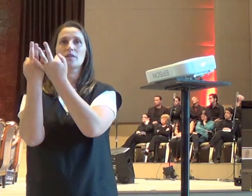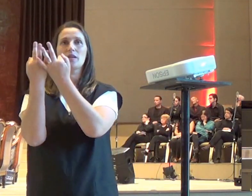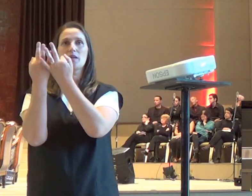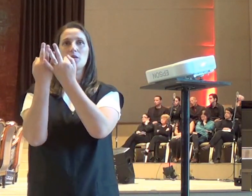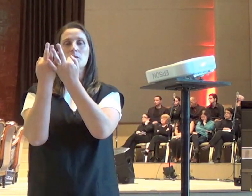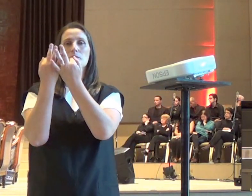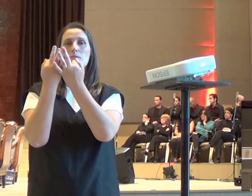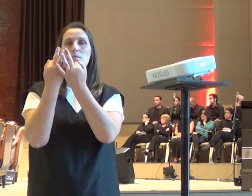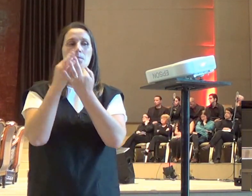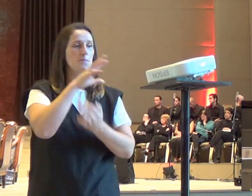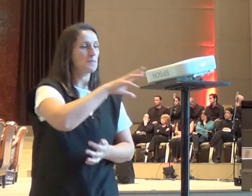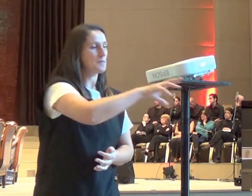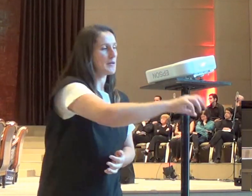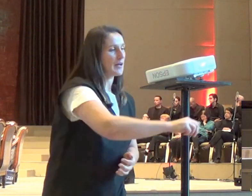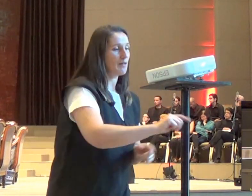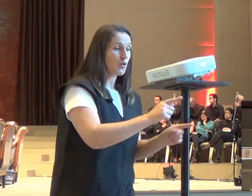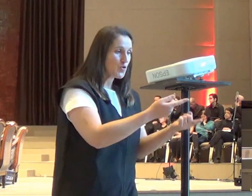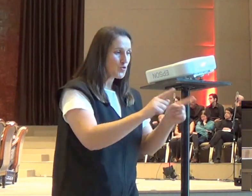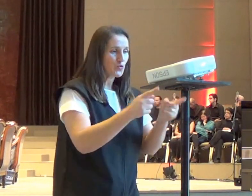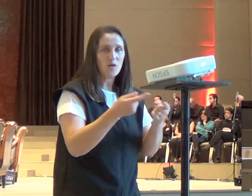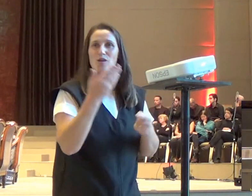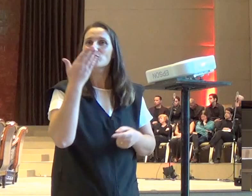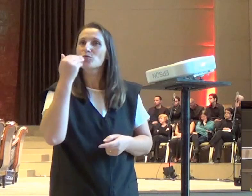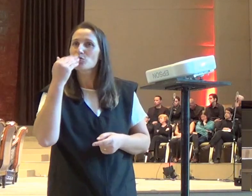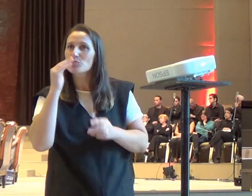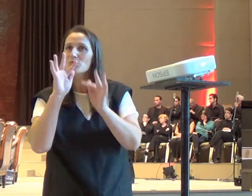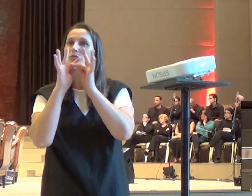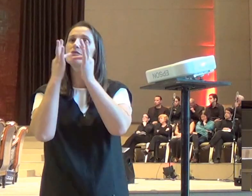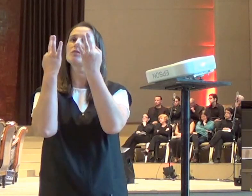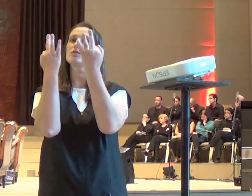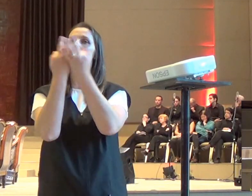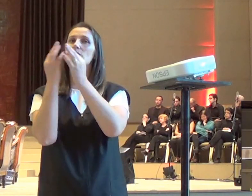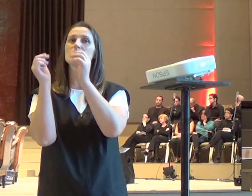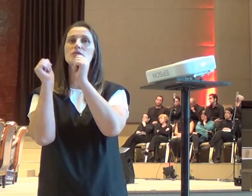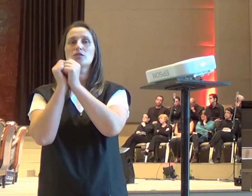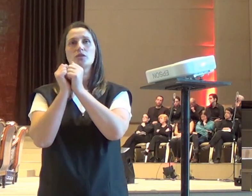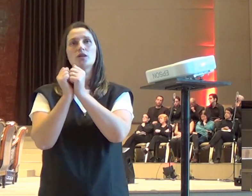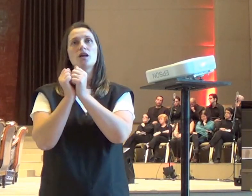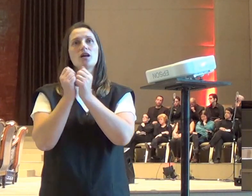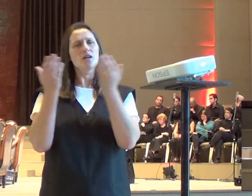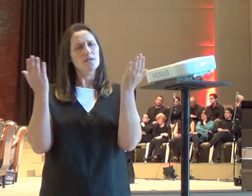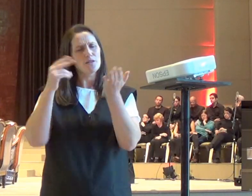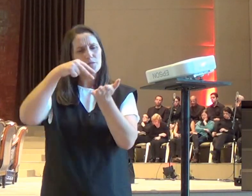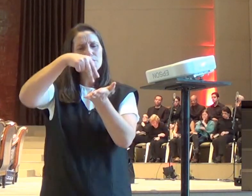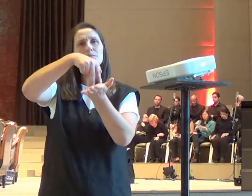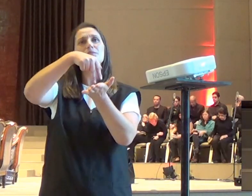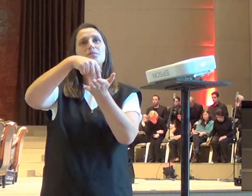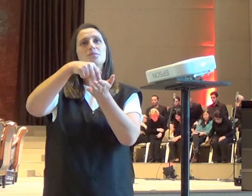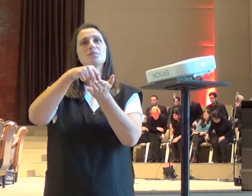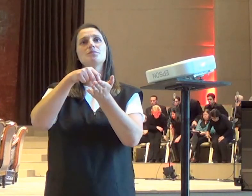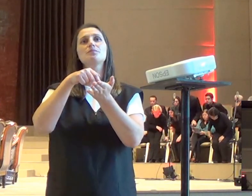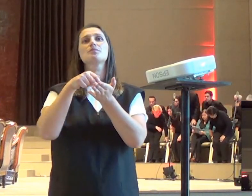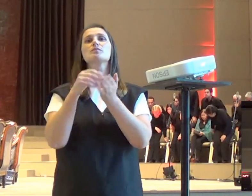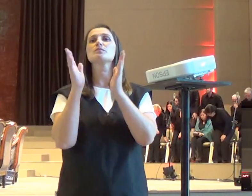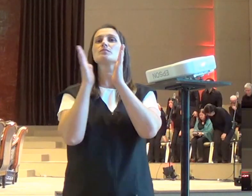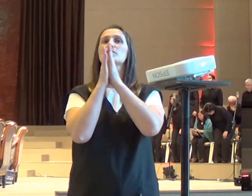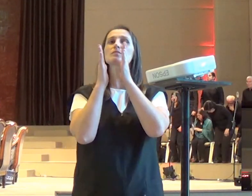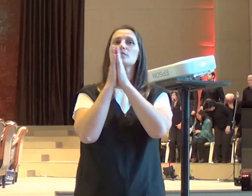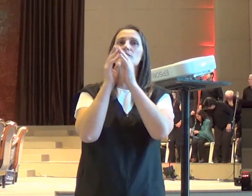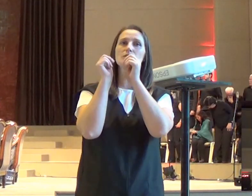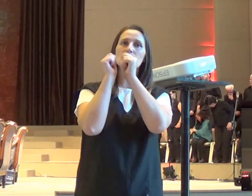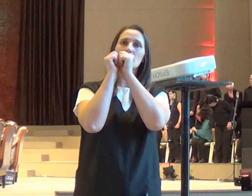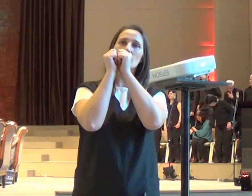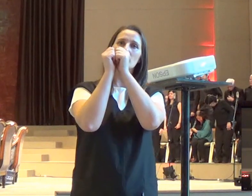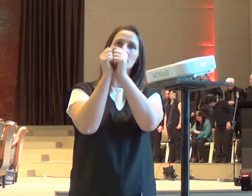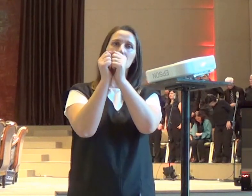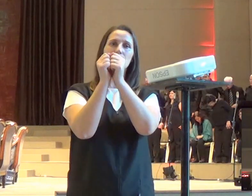na brasa comia aquele churrasquinho em família e celebrava então fica de pé comigo agora e a gente vai orar juntos